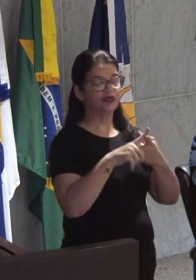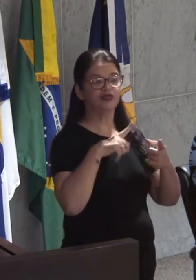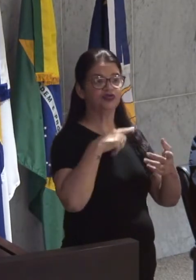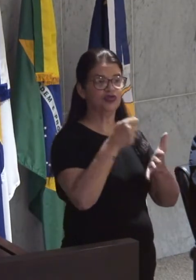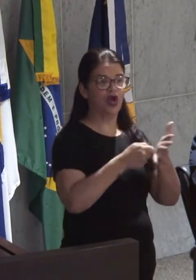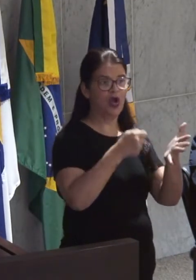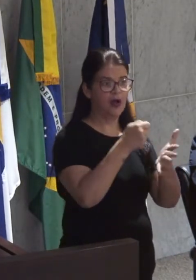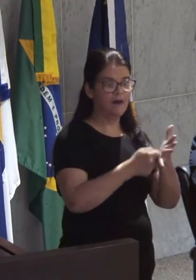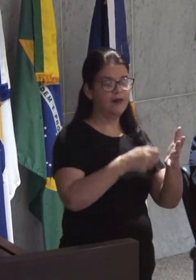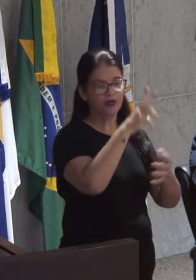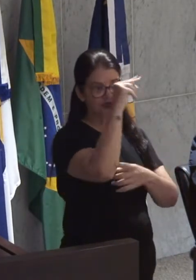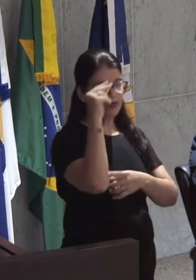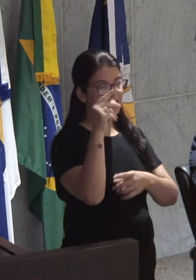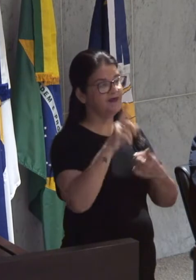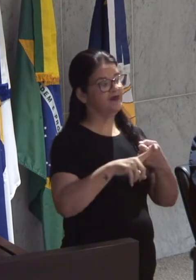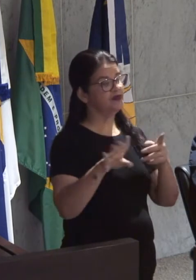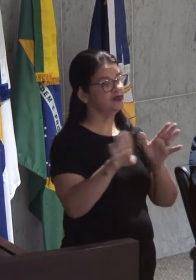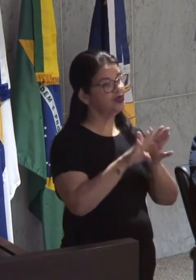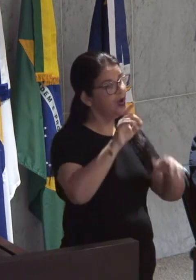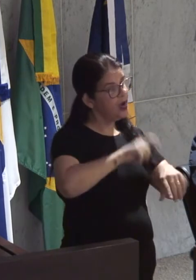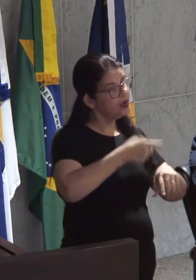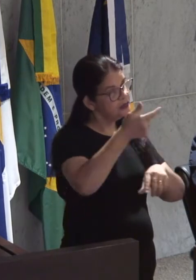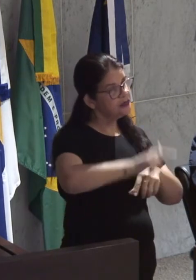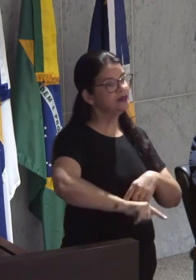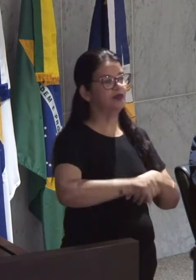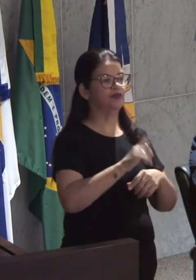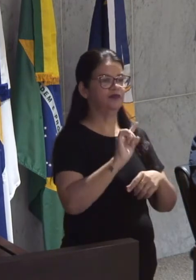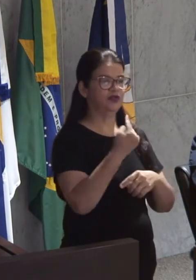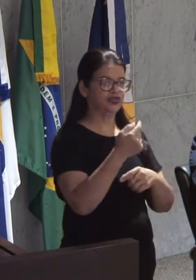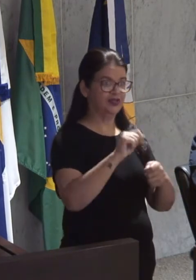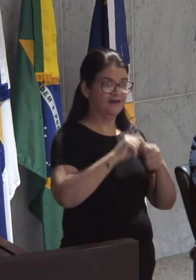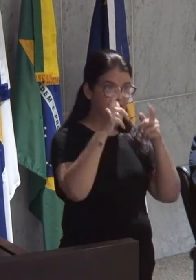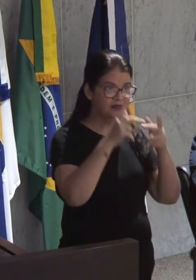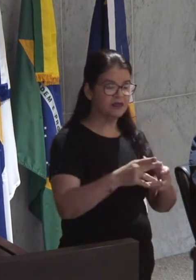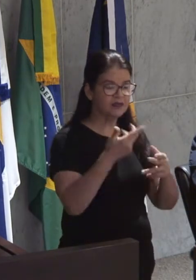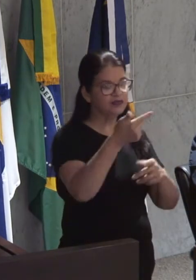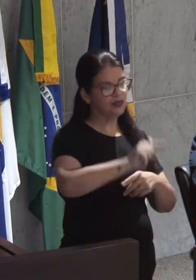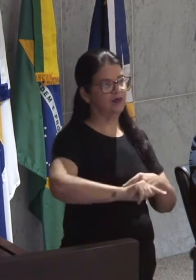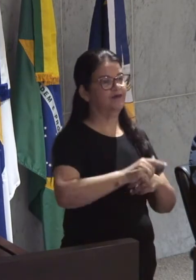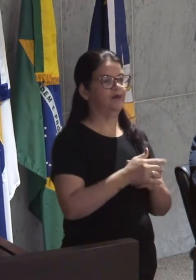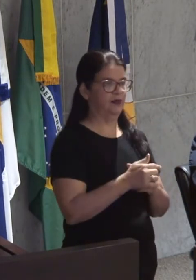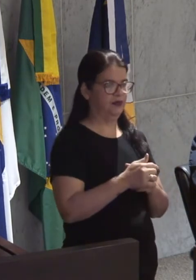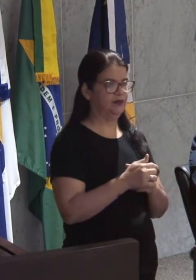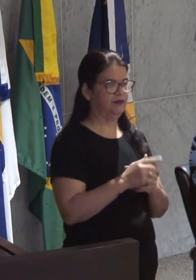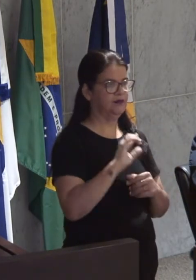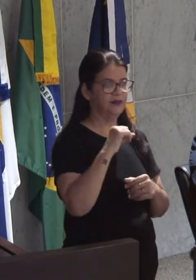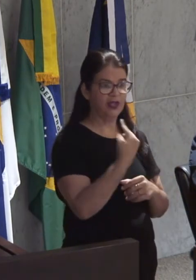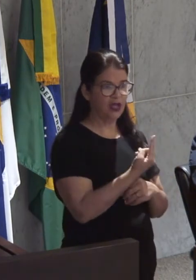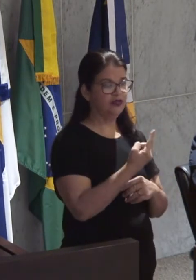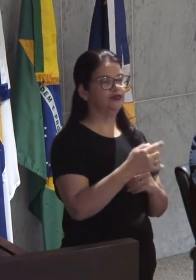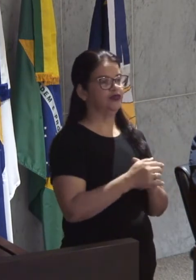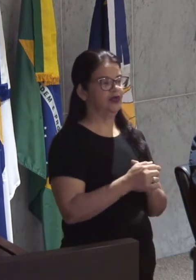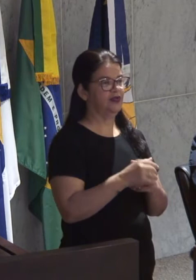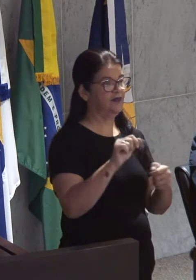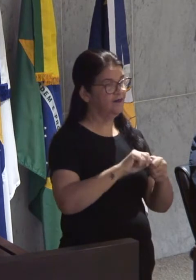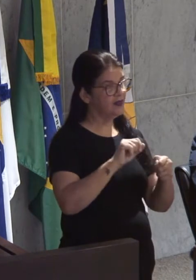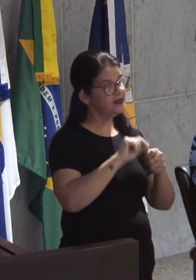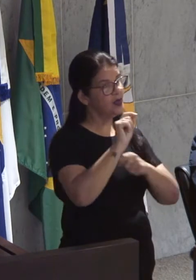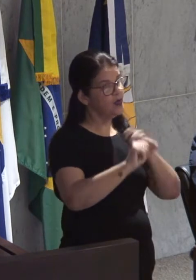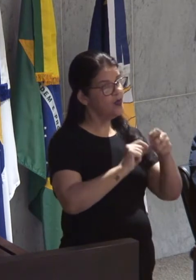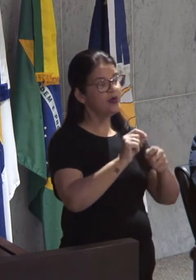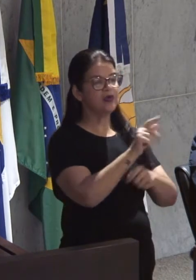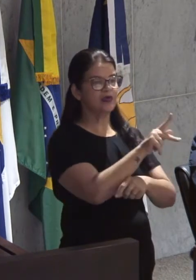dos prefeitos, e chegou a hora de novo, da gente fazer isso novamente, da gente fazer com que